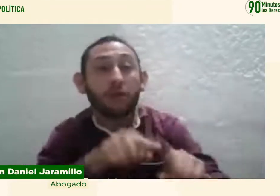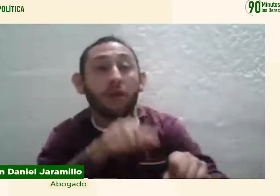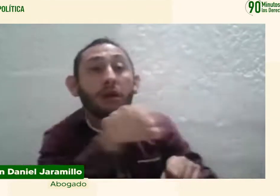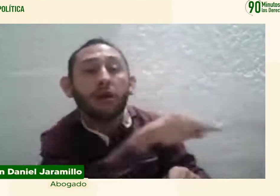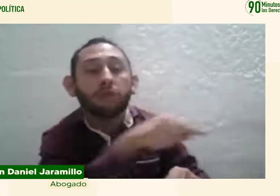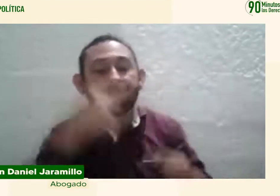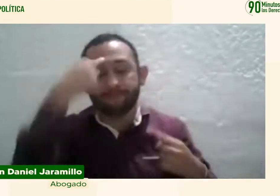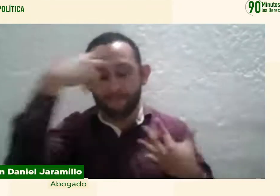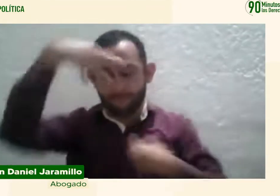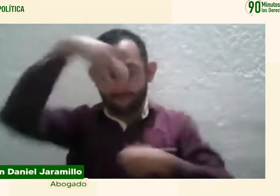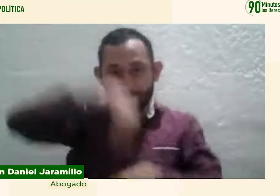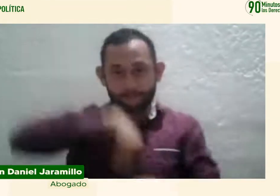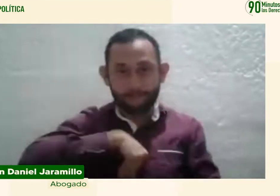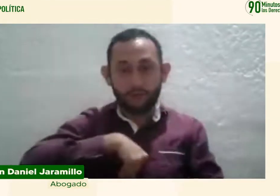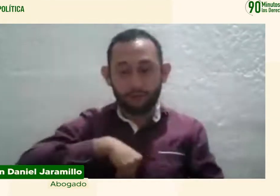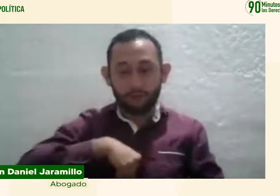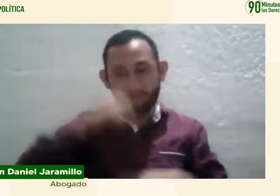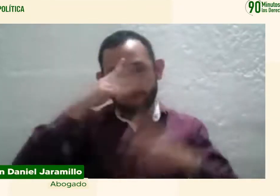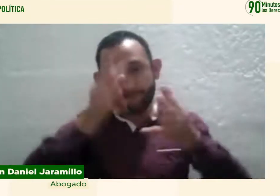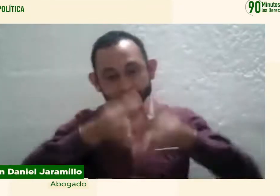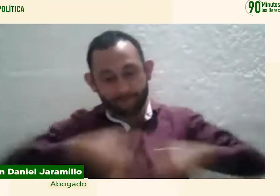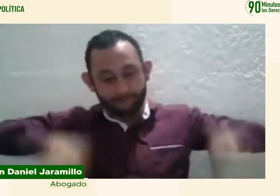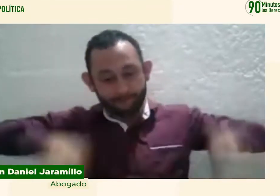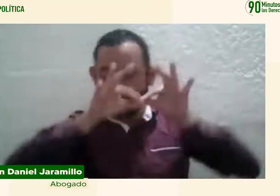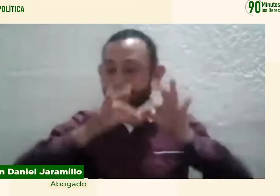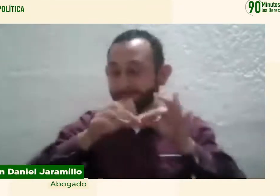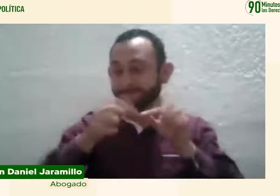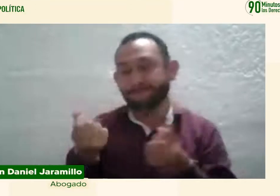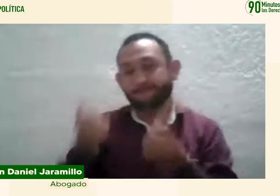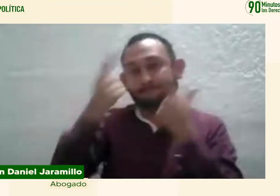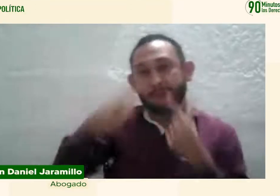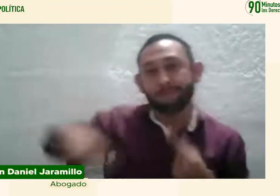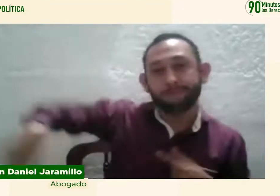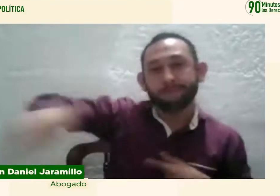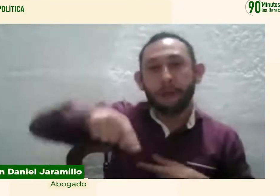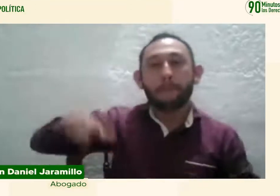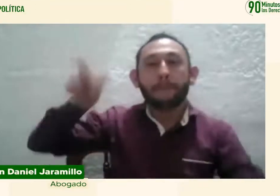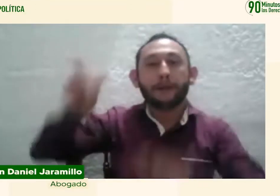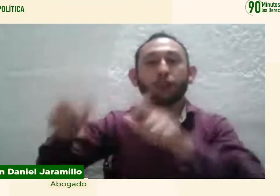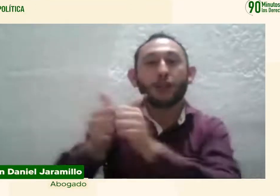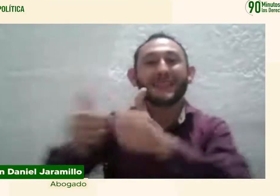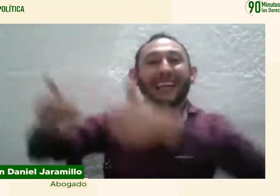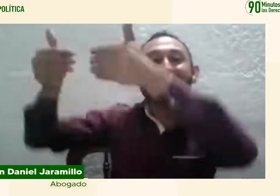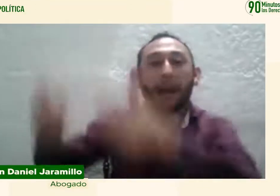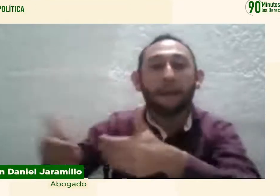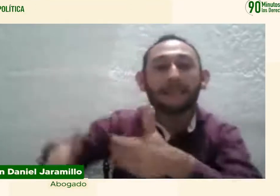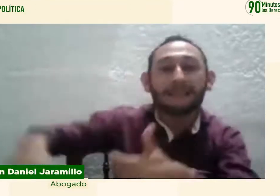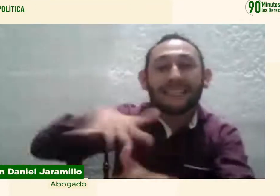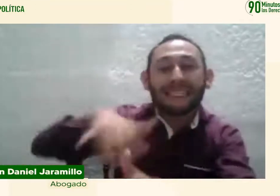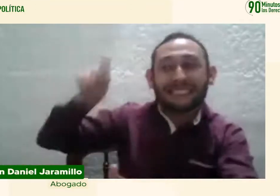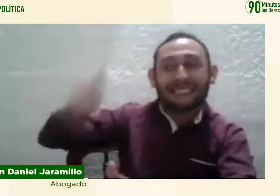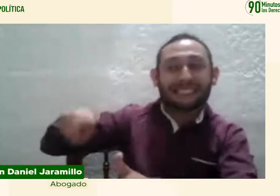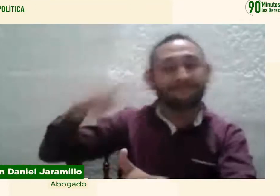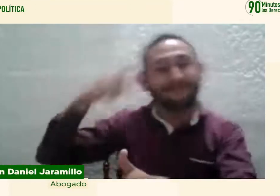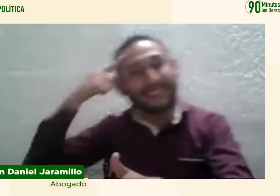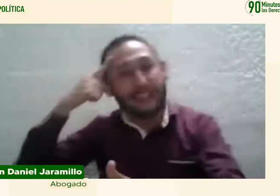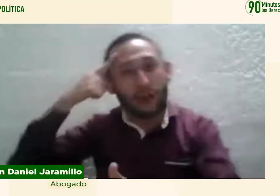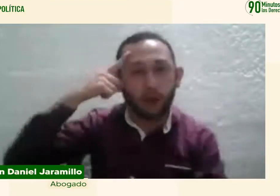el partido que queramos sea el partido de la u liberal cualquiera de estos partidos y tener presente que es importante que